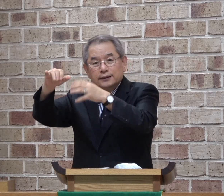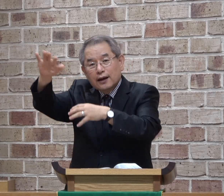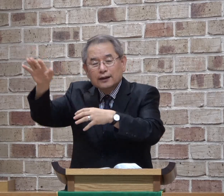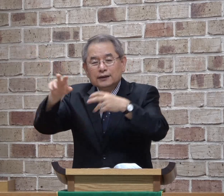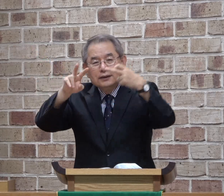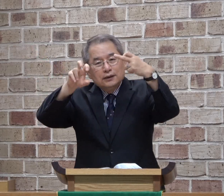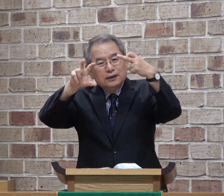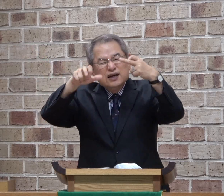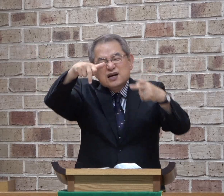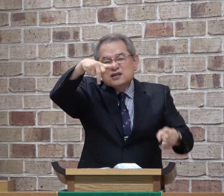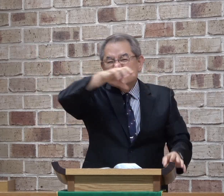우리가